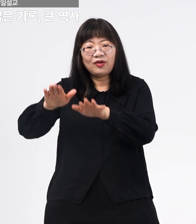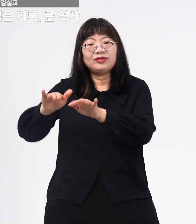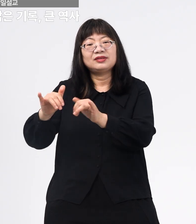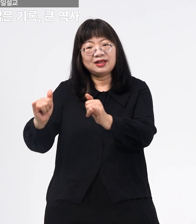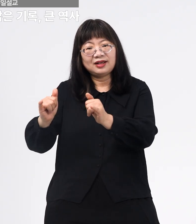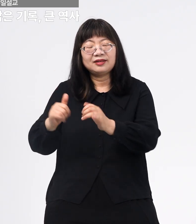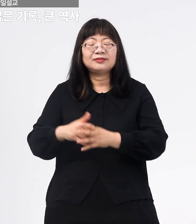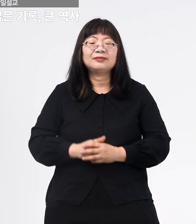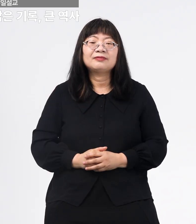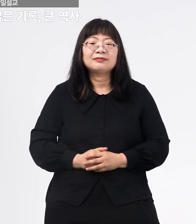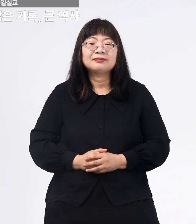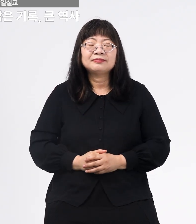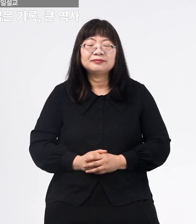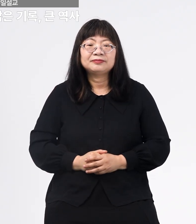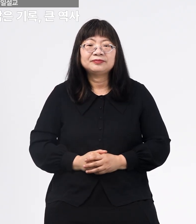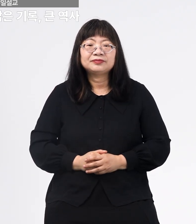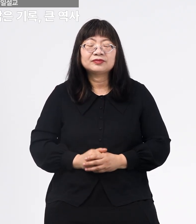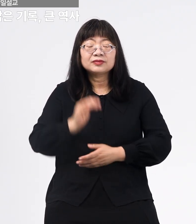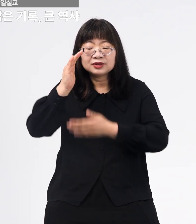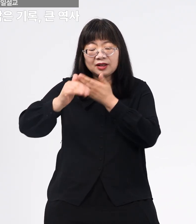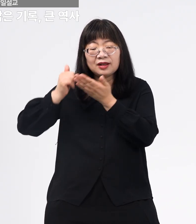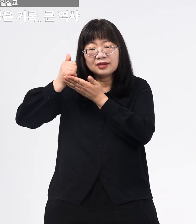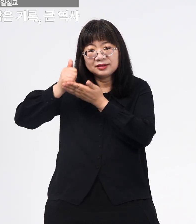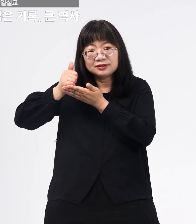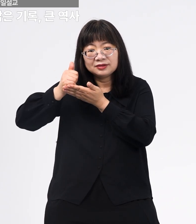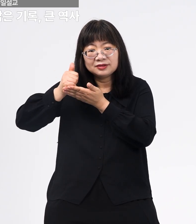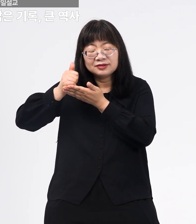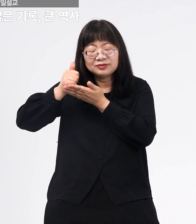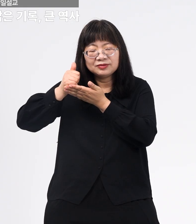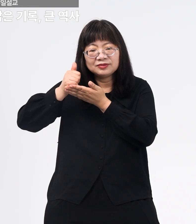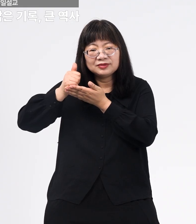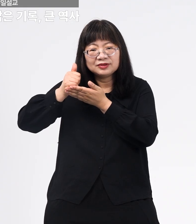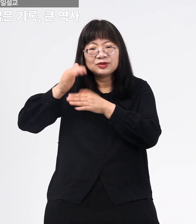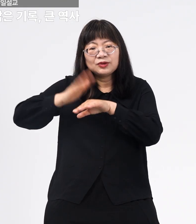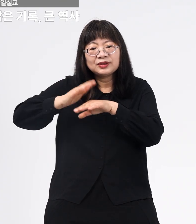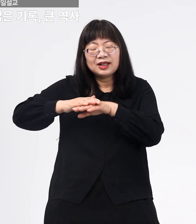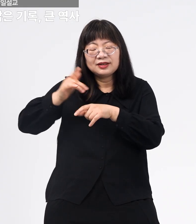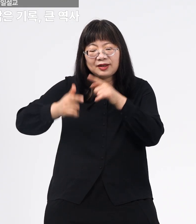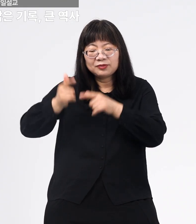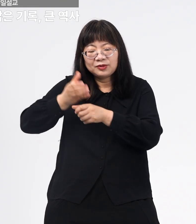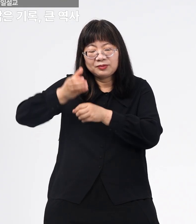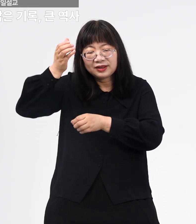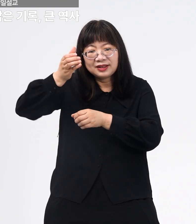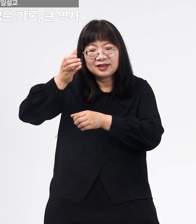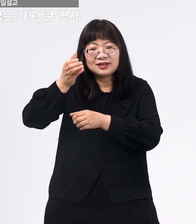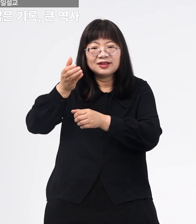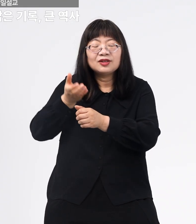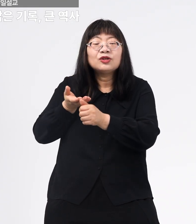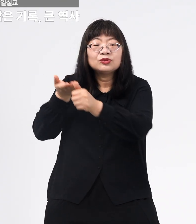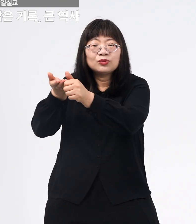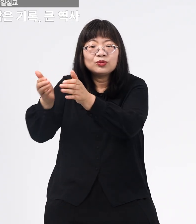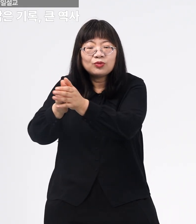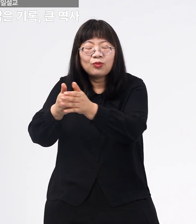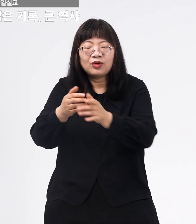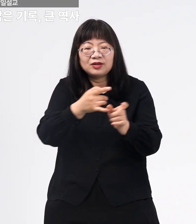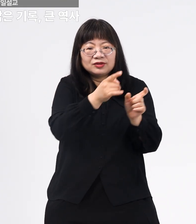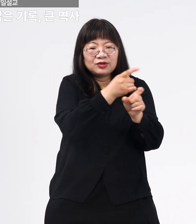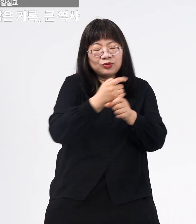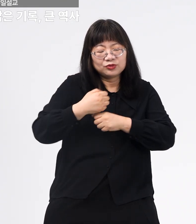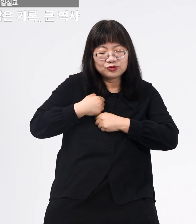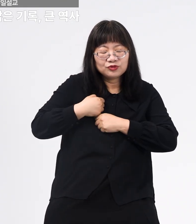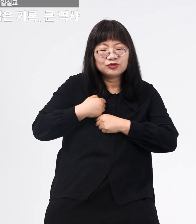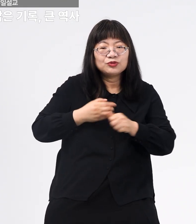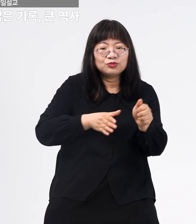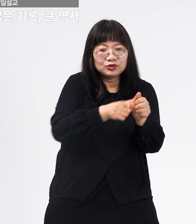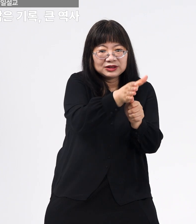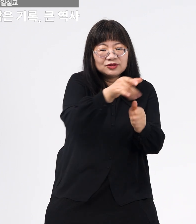게다가 하나님은 이를 손에 막대기를 들려서 적군을 물리치는 사사로